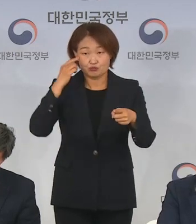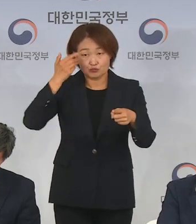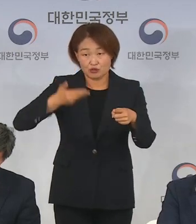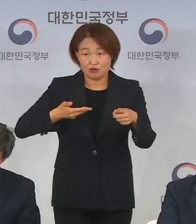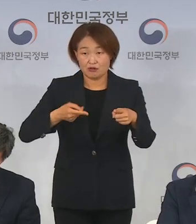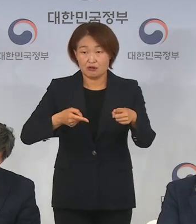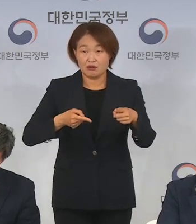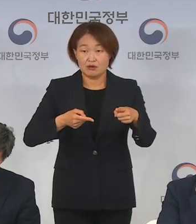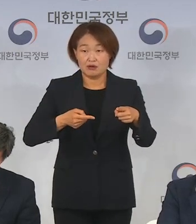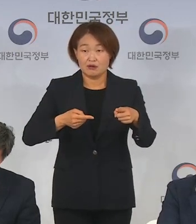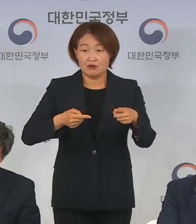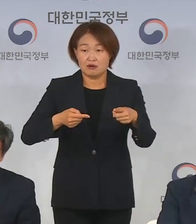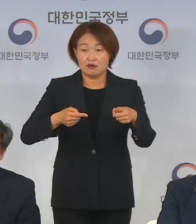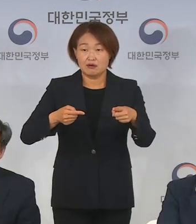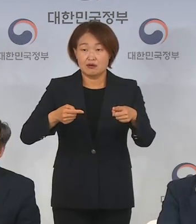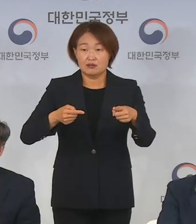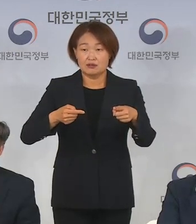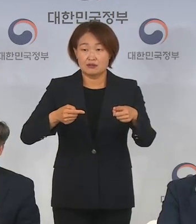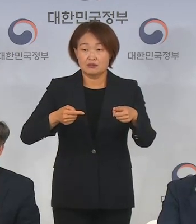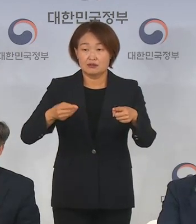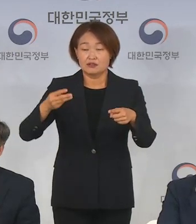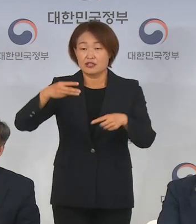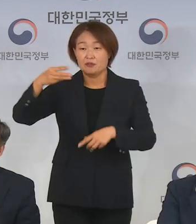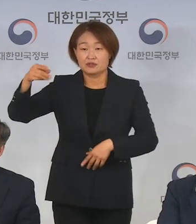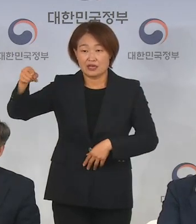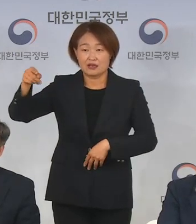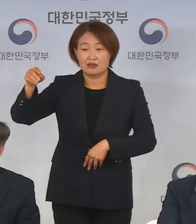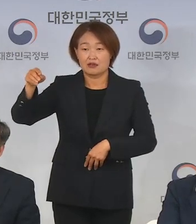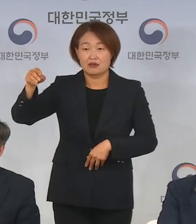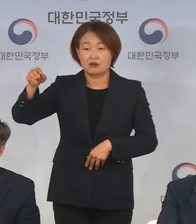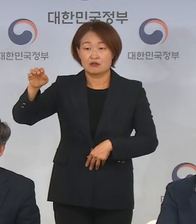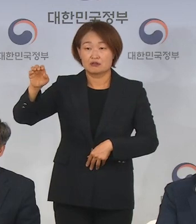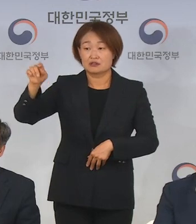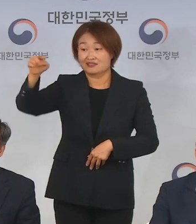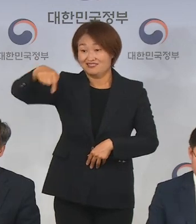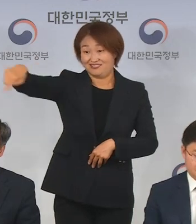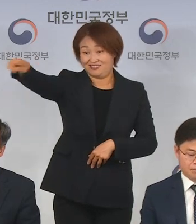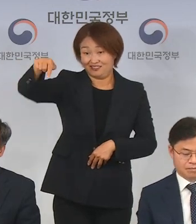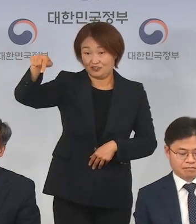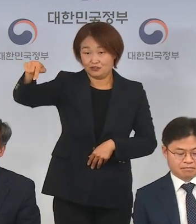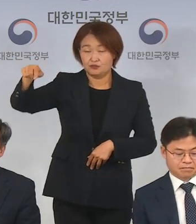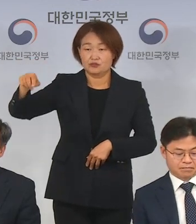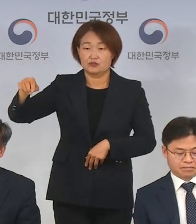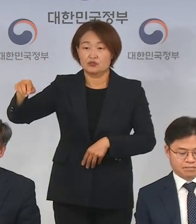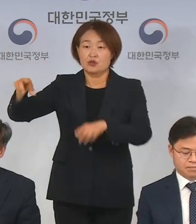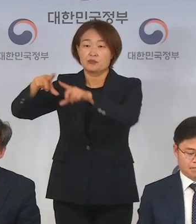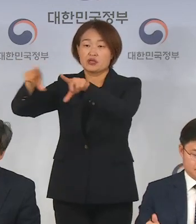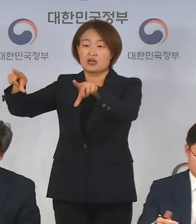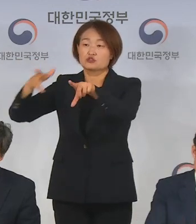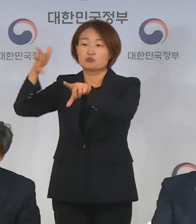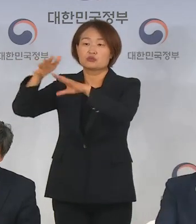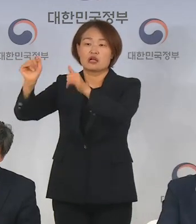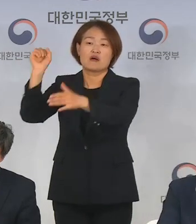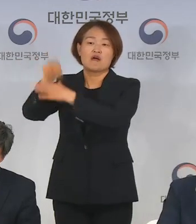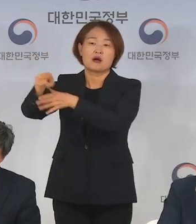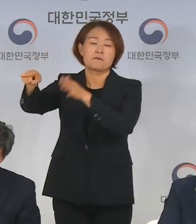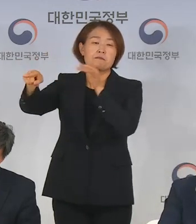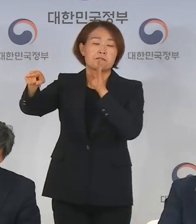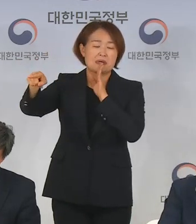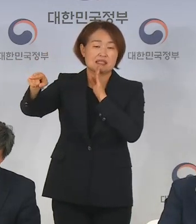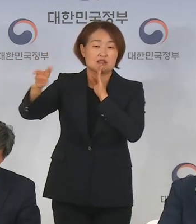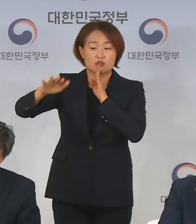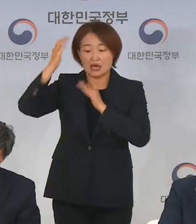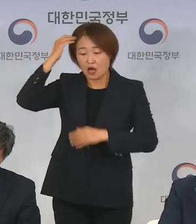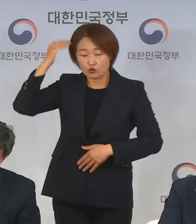일본 정부가 태평양 도서국 포럼은 국외 민간 전문가의 동행을 허용했는데